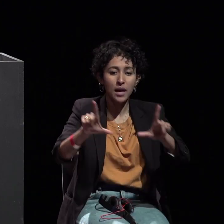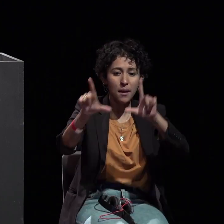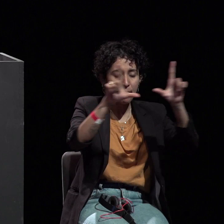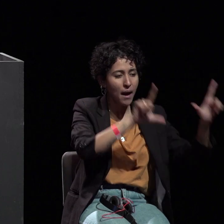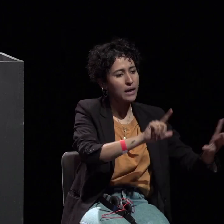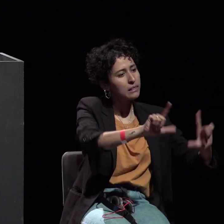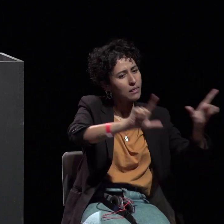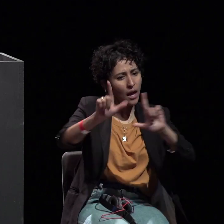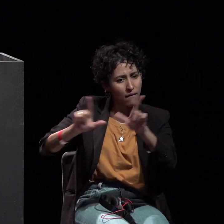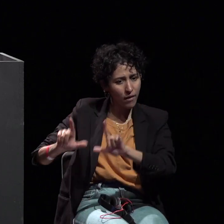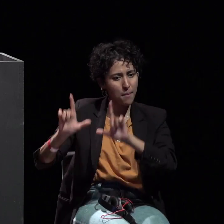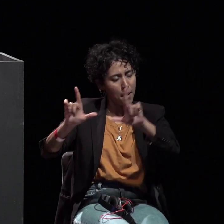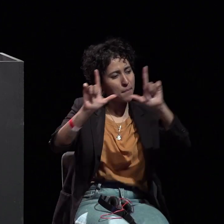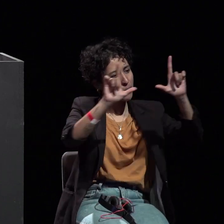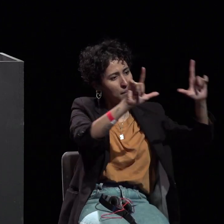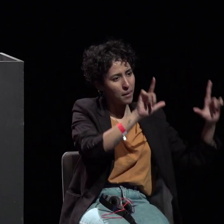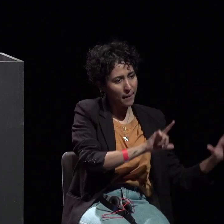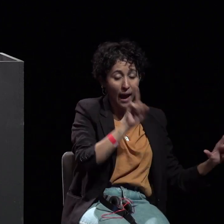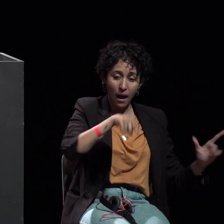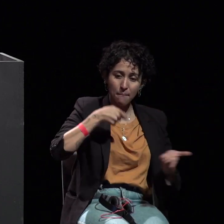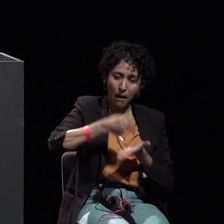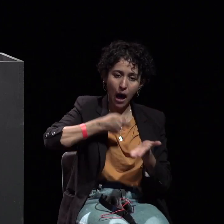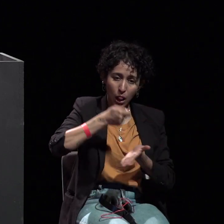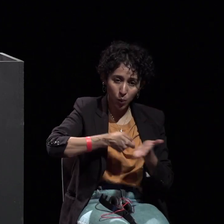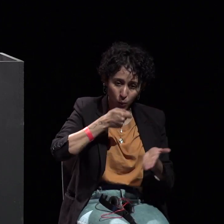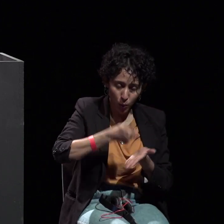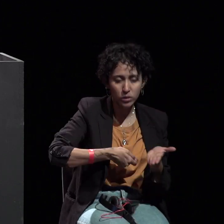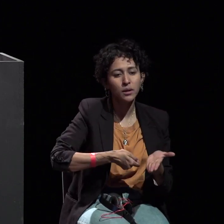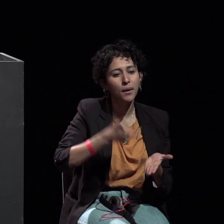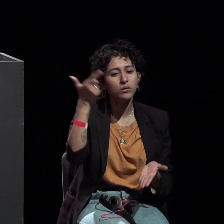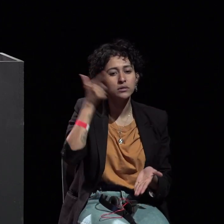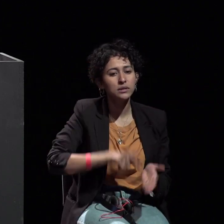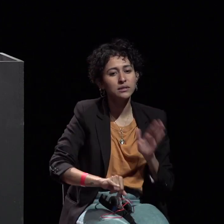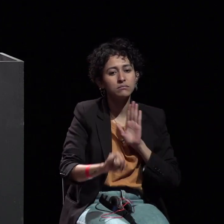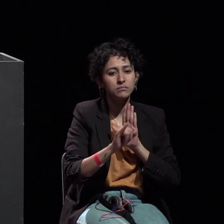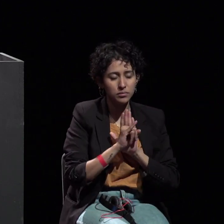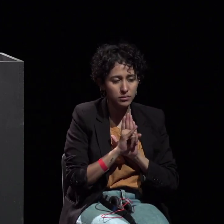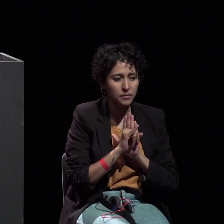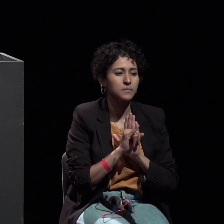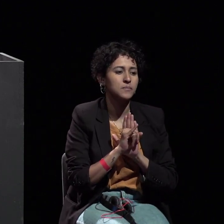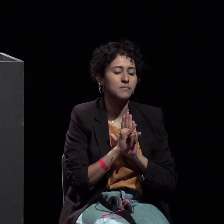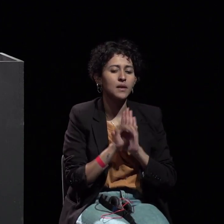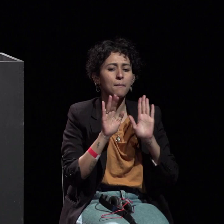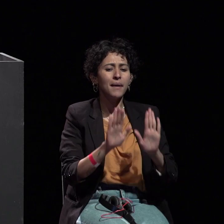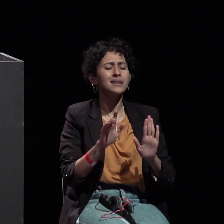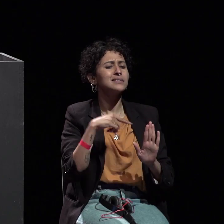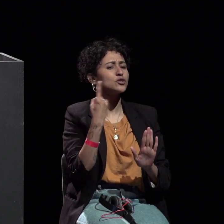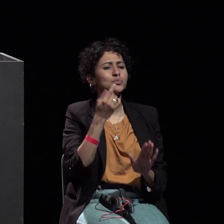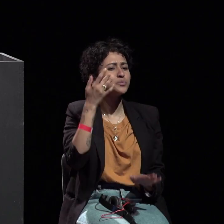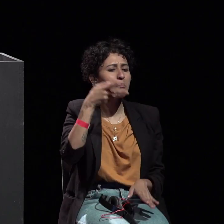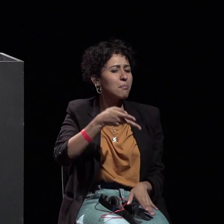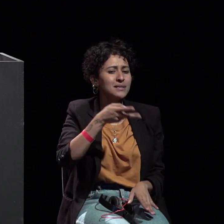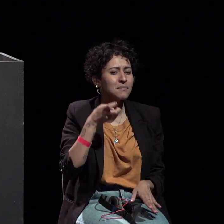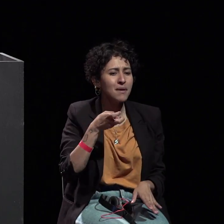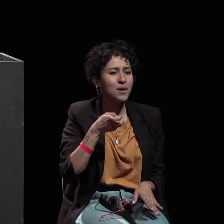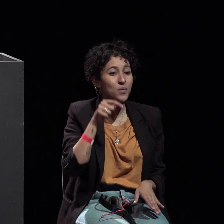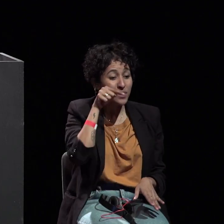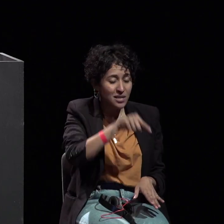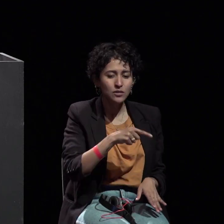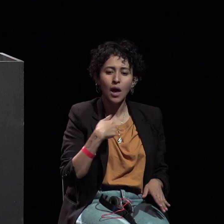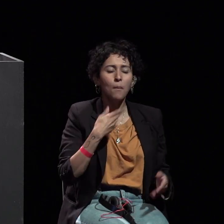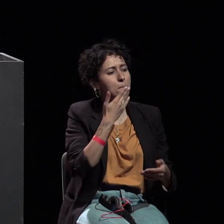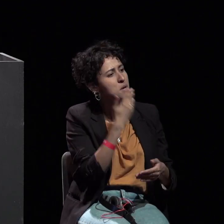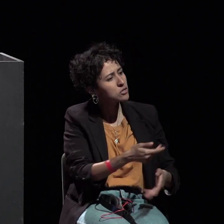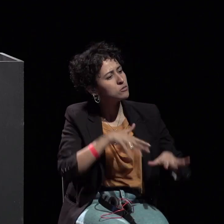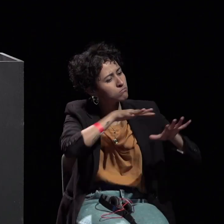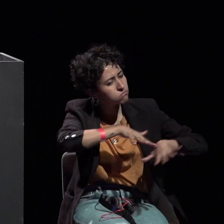televisão, é uma reivindicação identitarista, a gente ainda não se deu conta o que essa reivindicação carrega em termos